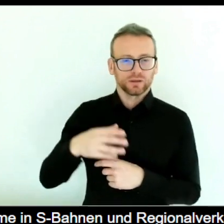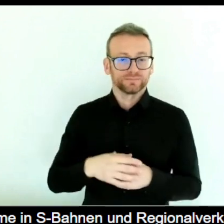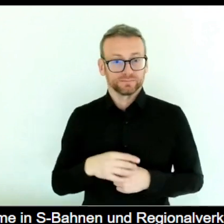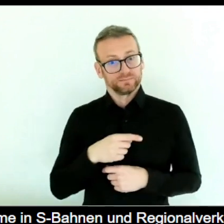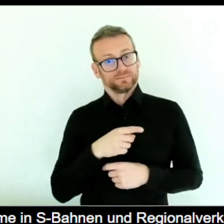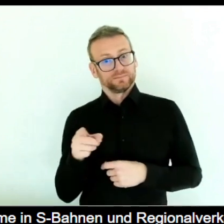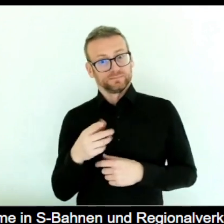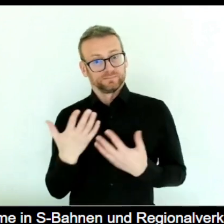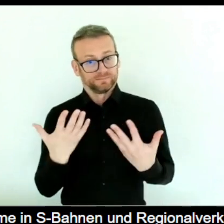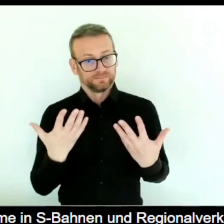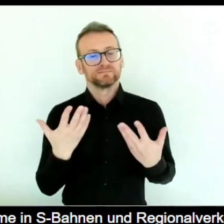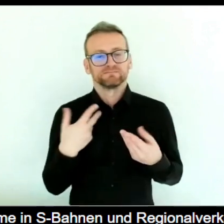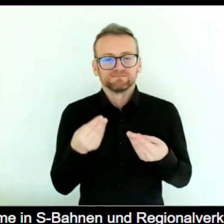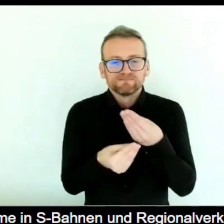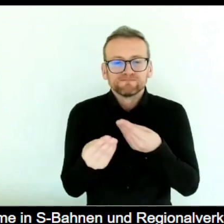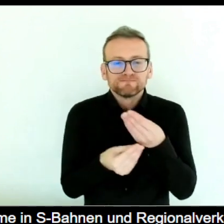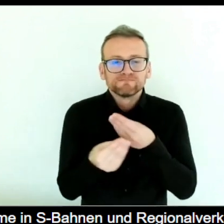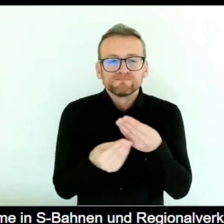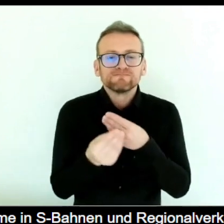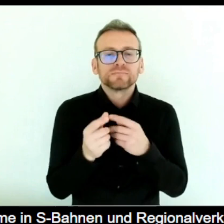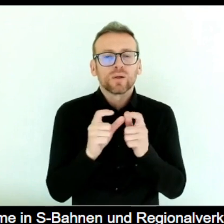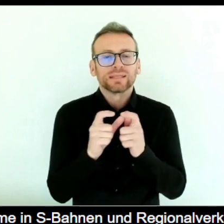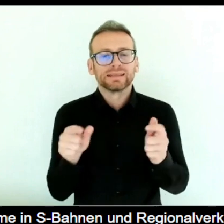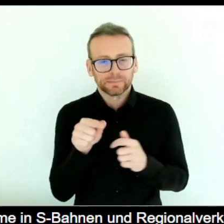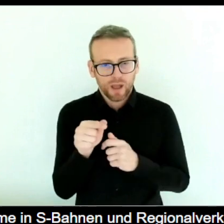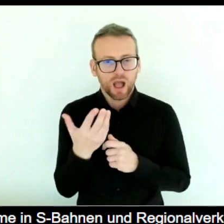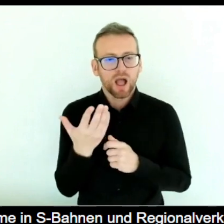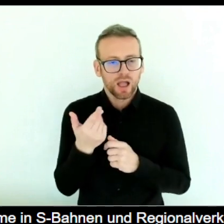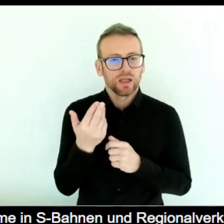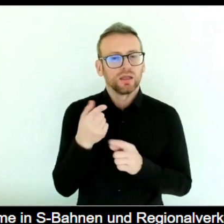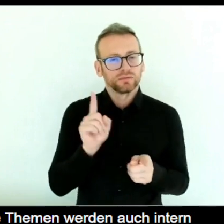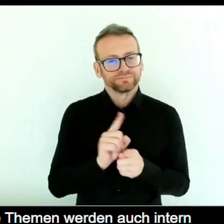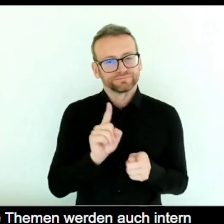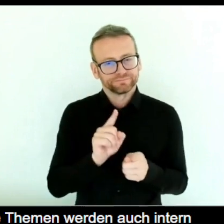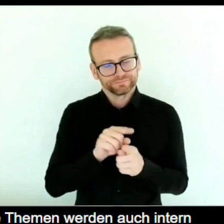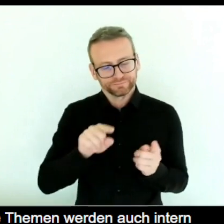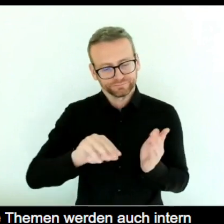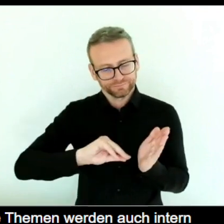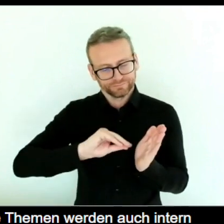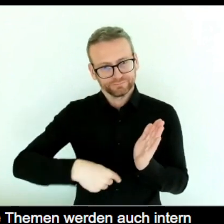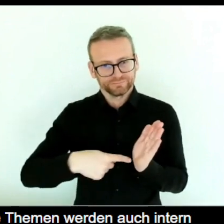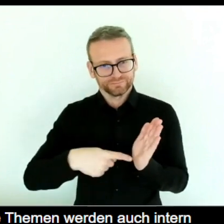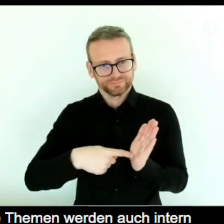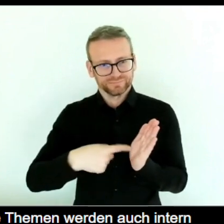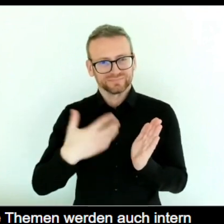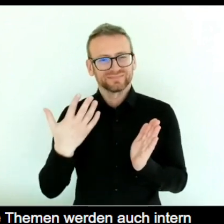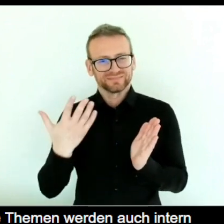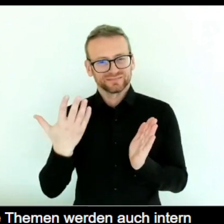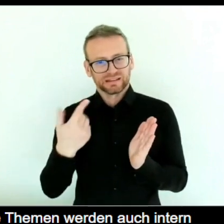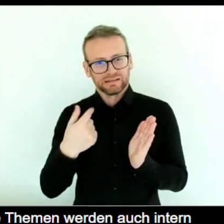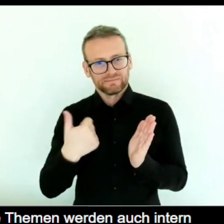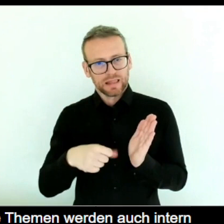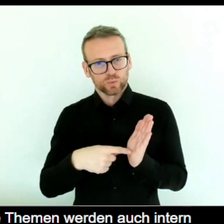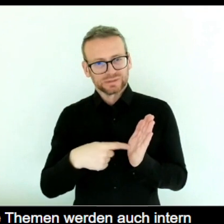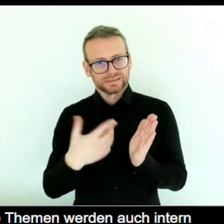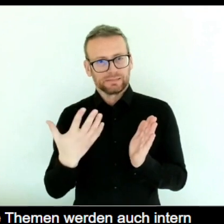entsprechend mit den ehemaligen Kollegen und Kollegen aus der kommunalen Familie in Kontakt. Wir haben hier eine